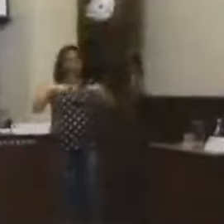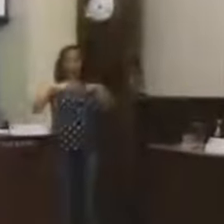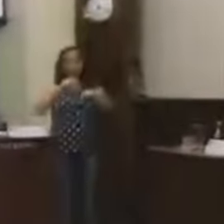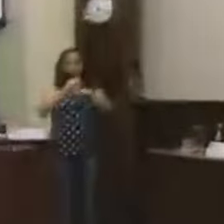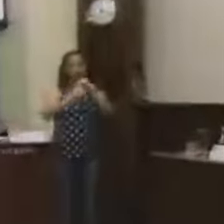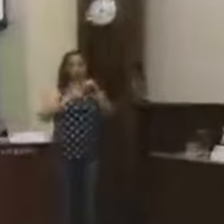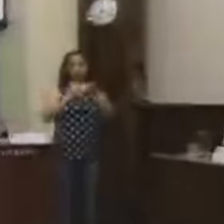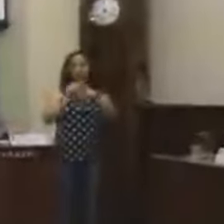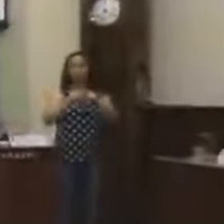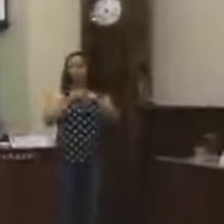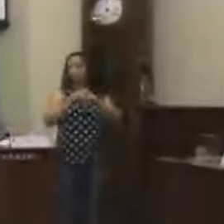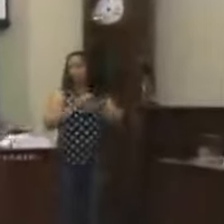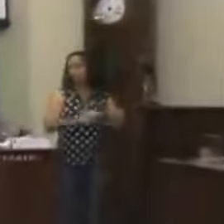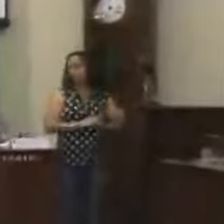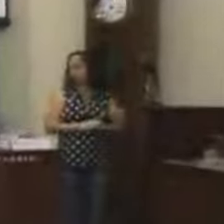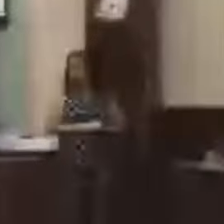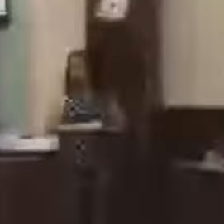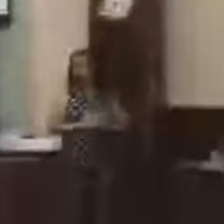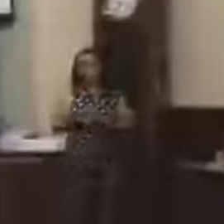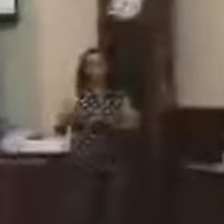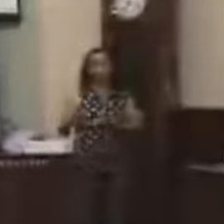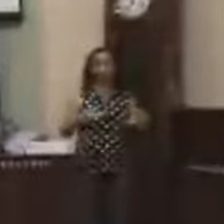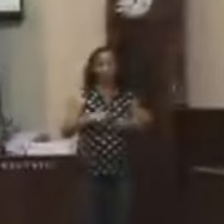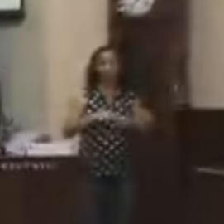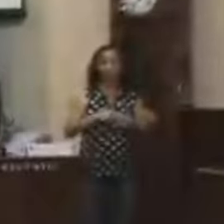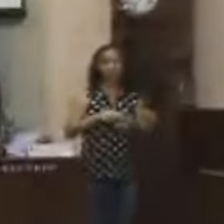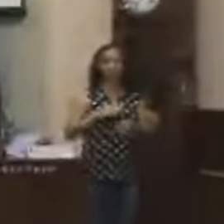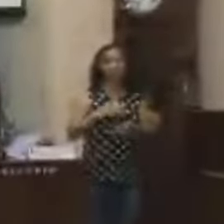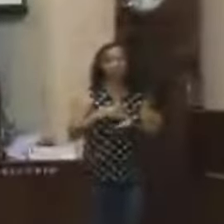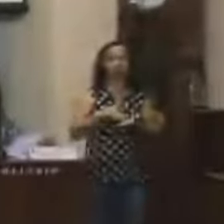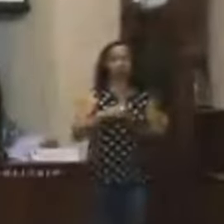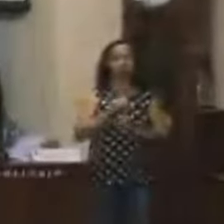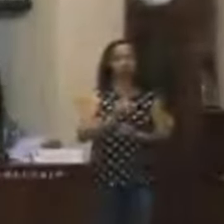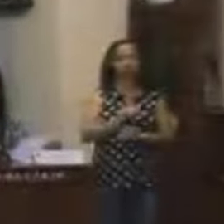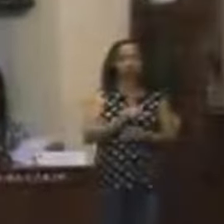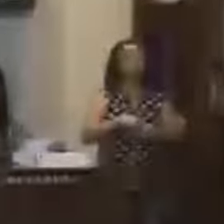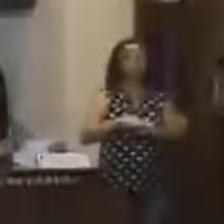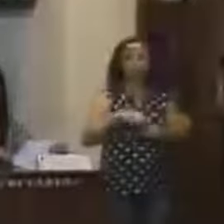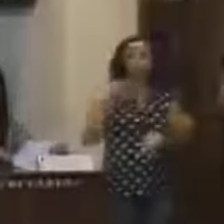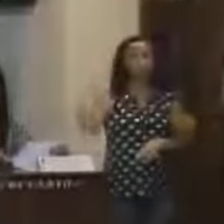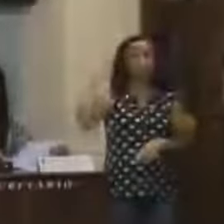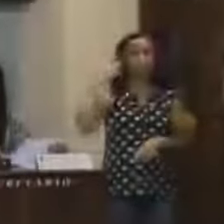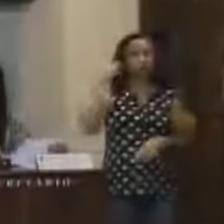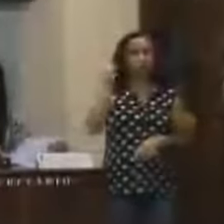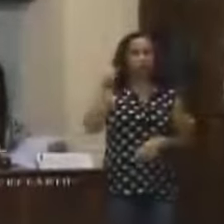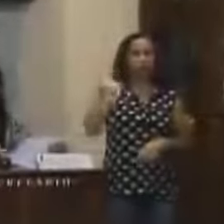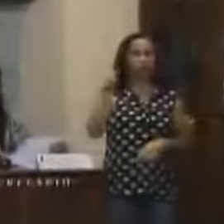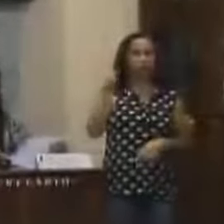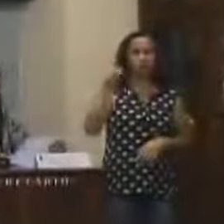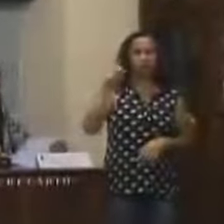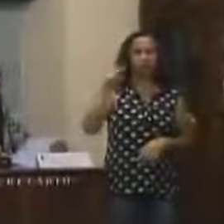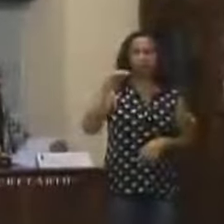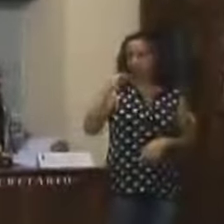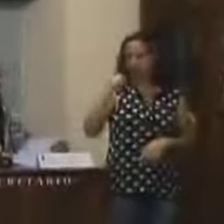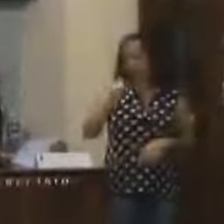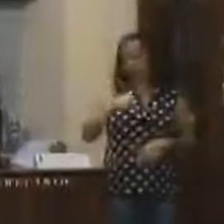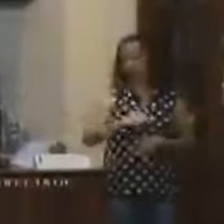nos assistem. Convite da Secretaria de Educação para a palestra com a professora Ana Lúcia Tavares,